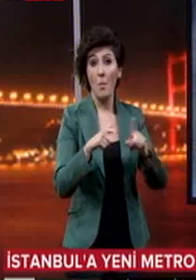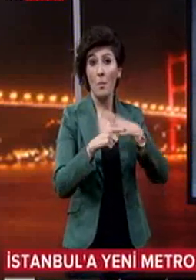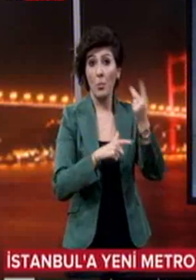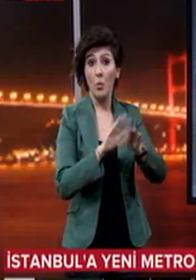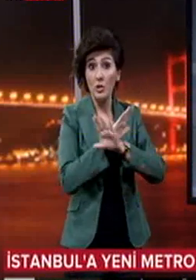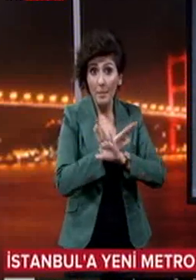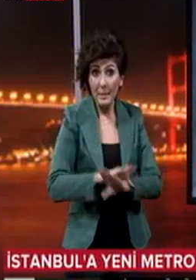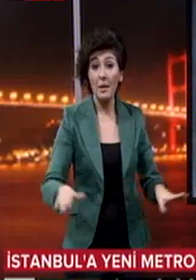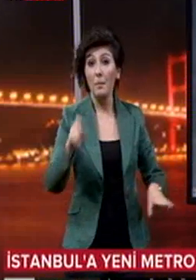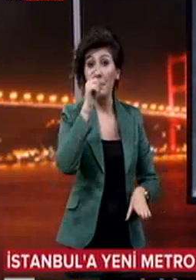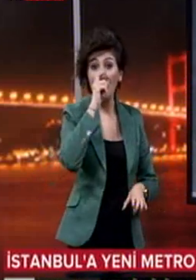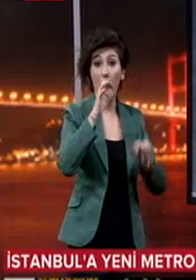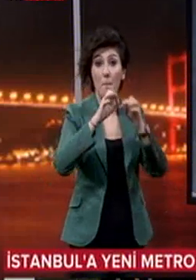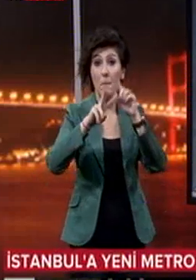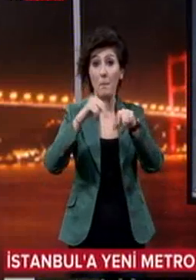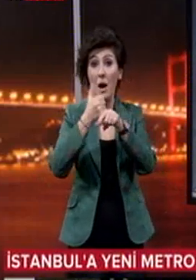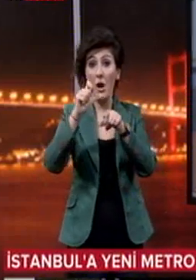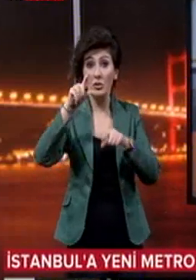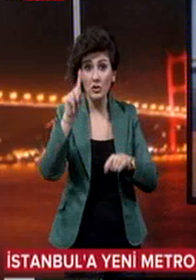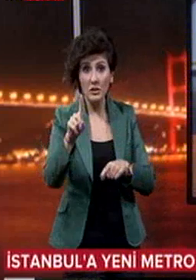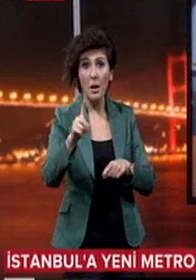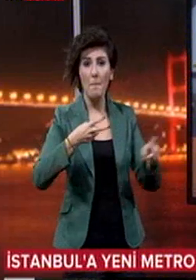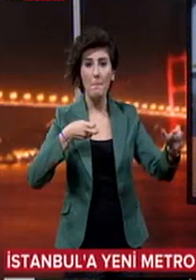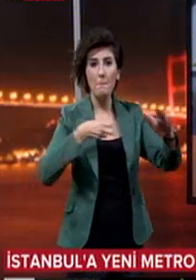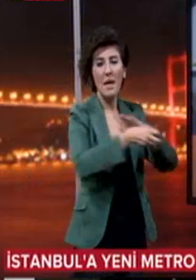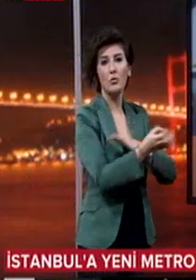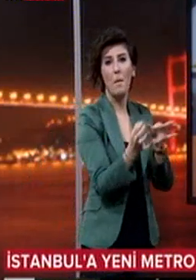Proje tamamlandığında Beşiktaş Bağcılar'a metro ile bağlanacak.